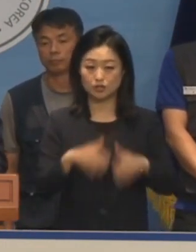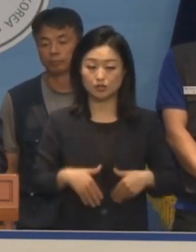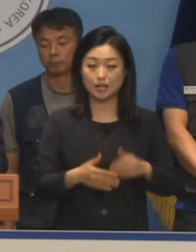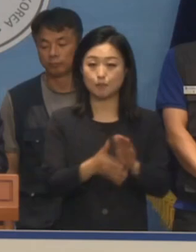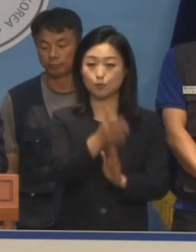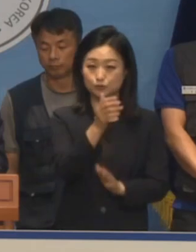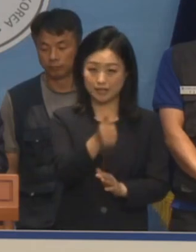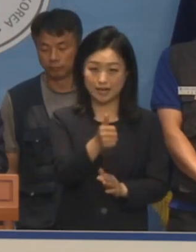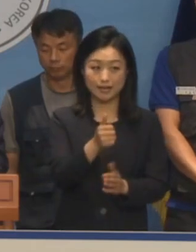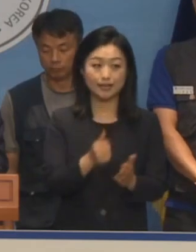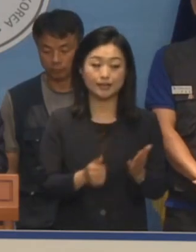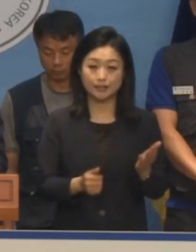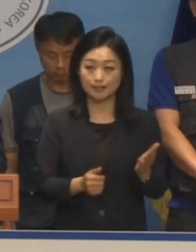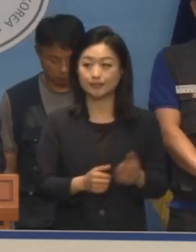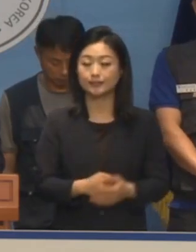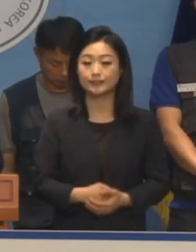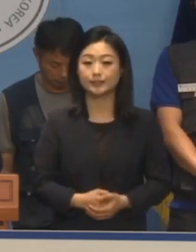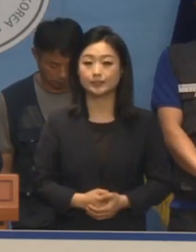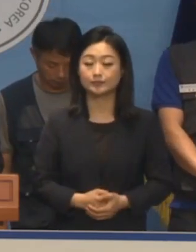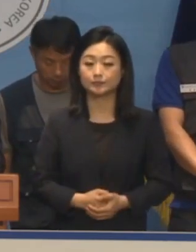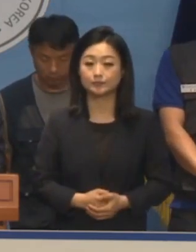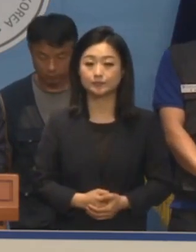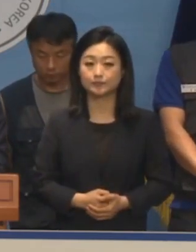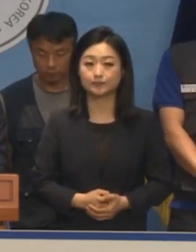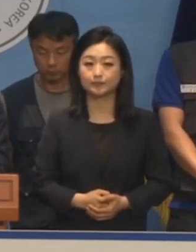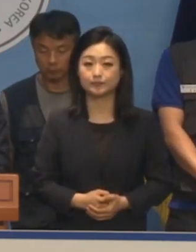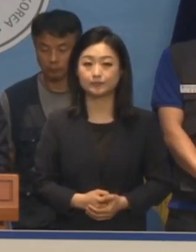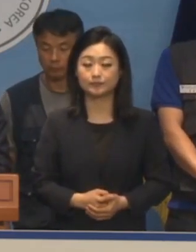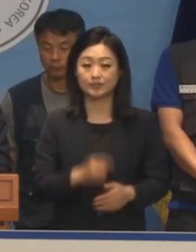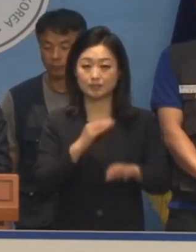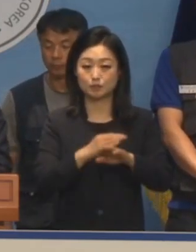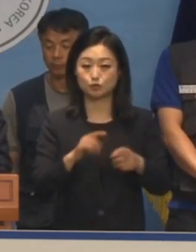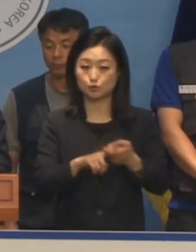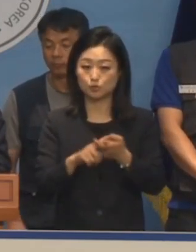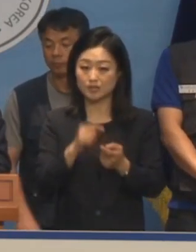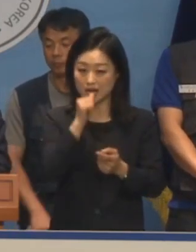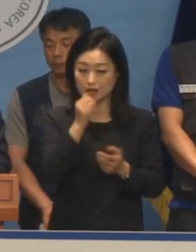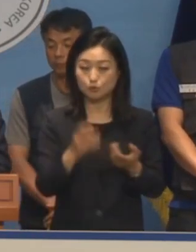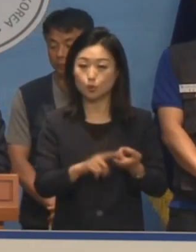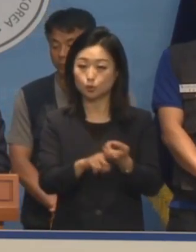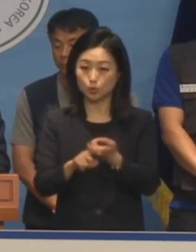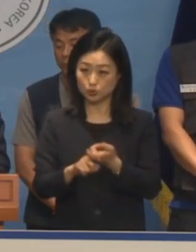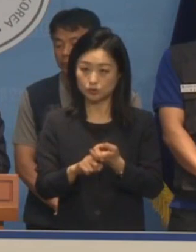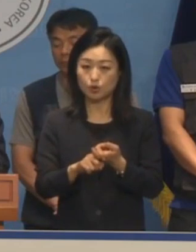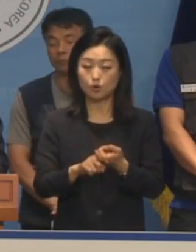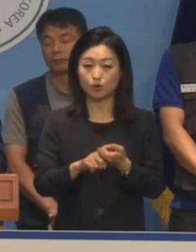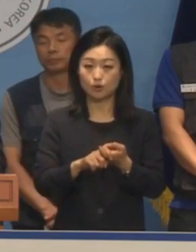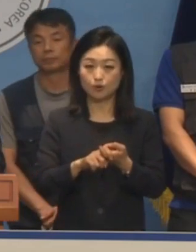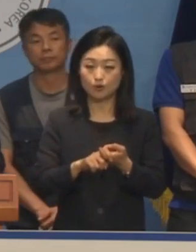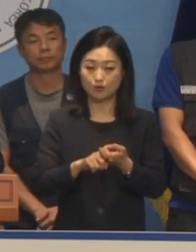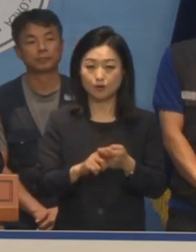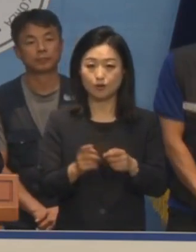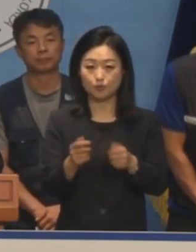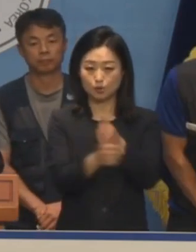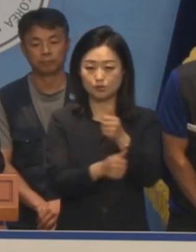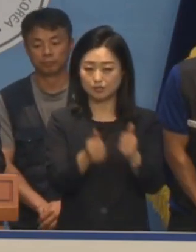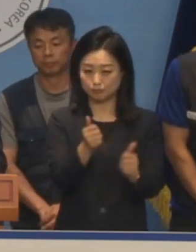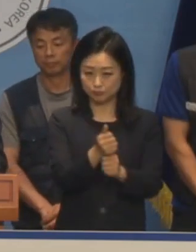본부장님 참석하셨습니다네 민준원 총 금속노조 철광 군과 박상만 부위원장님